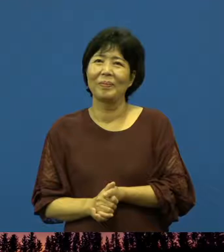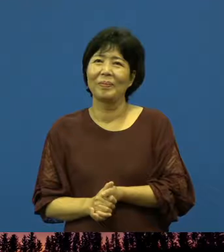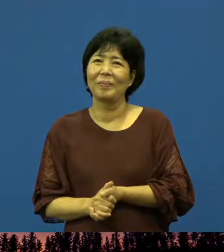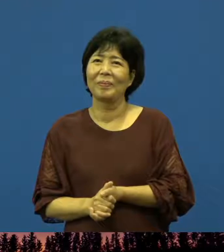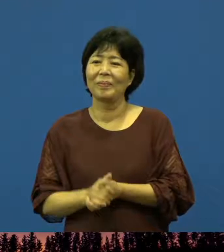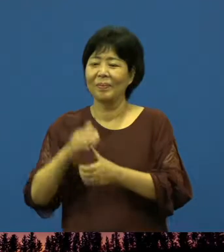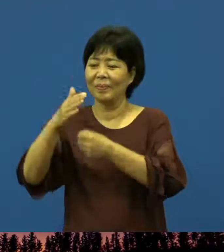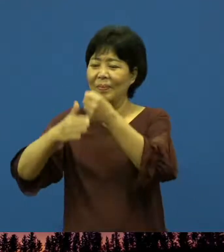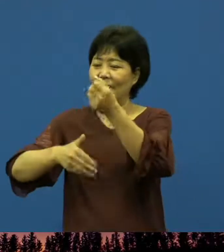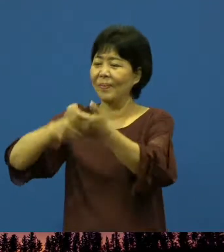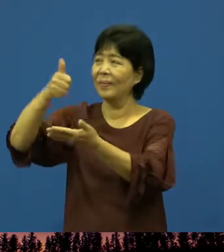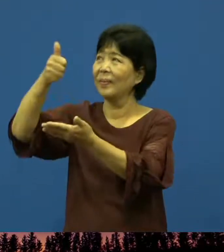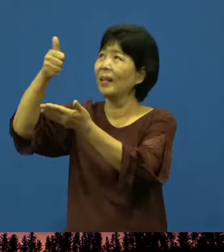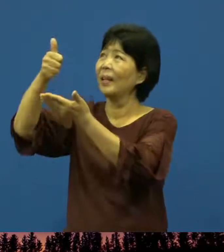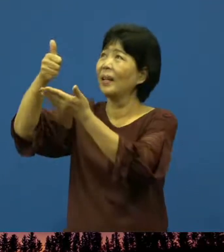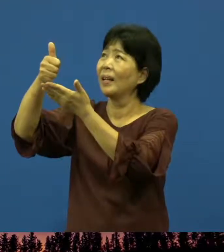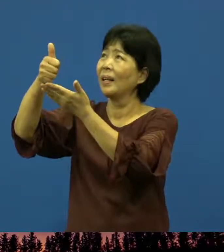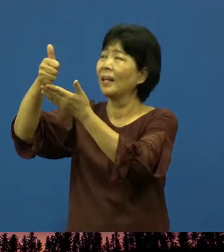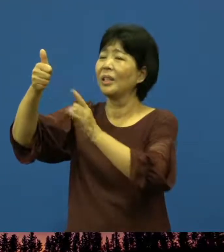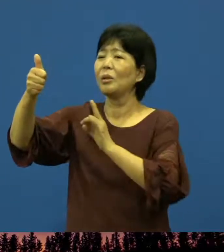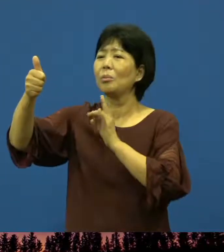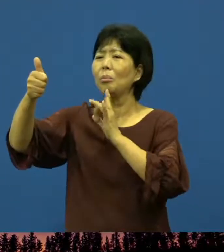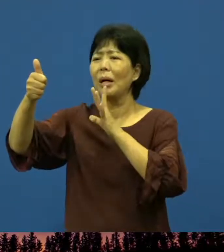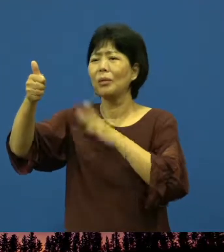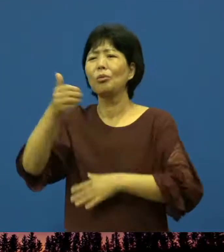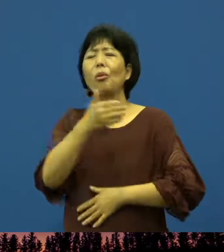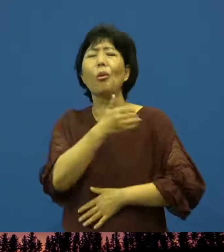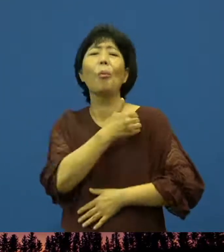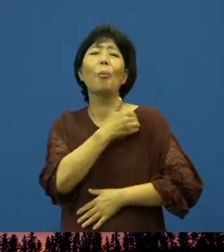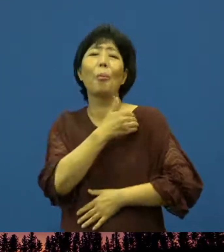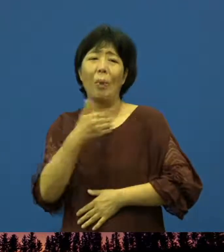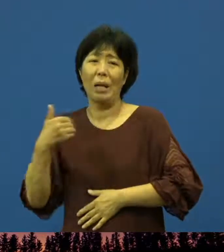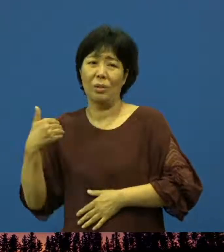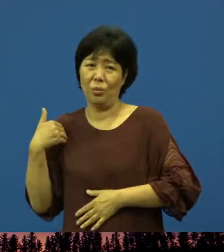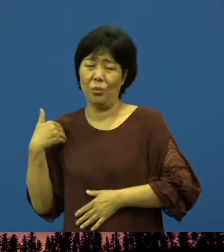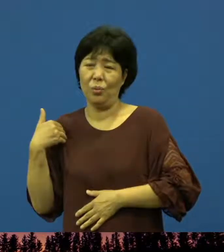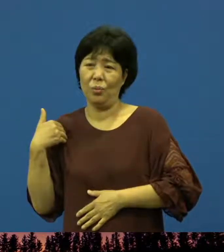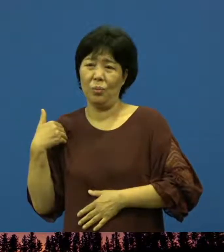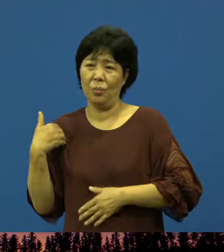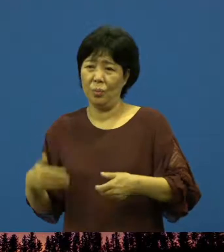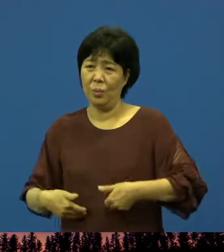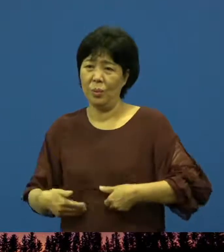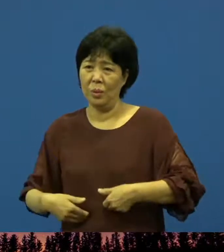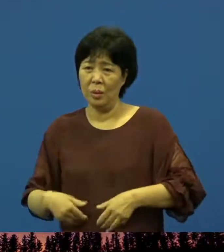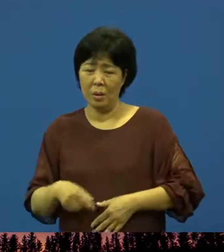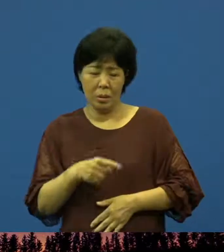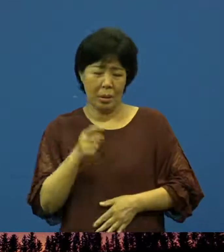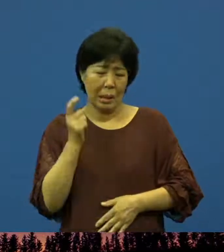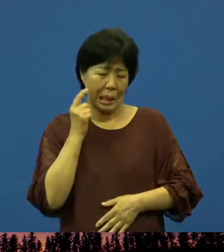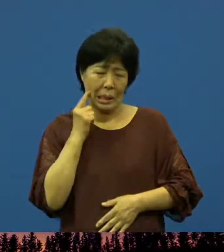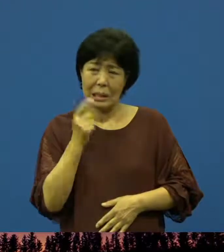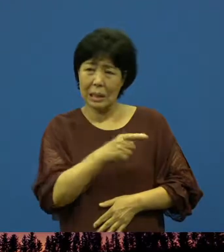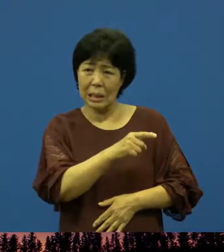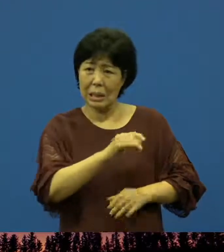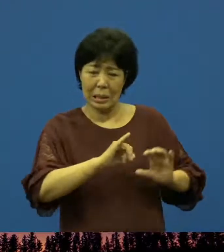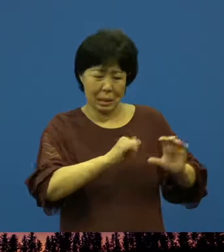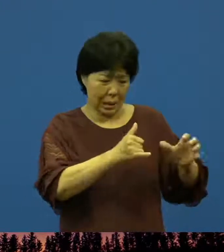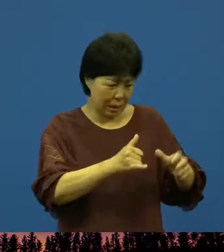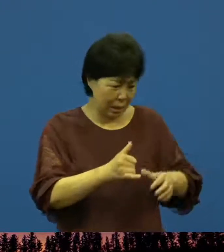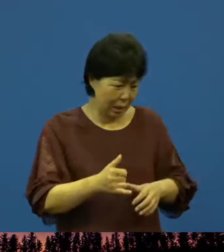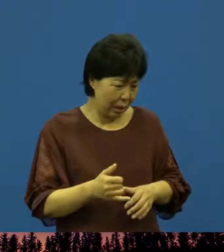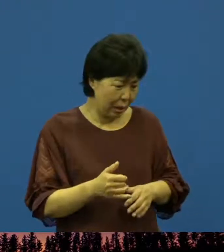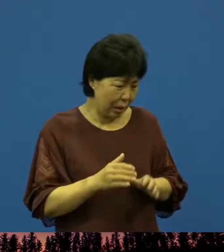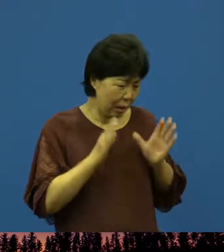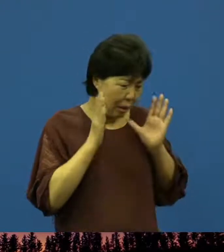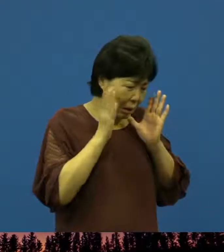여러분, 하나님을 위하여 만족이 안 될 때 문제가 이런 것이죠. 엉뚱한 것에 해결하려고 하는 것입니다. 거짓된 것들에 만족을 얻고자 매달립니다. 여러분, 중독이 뭡니까?